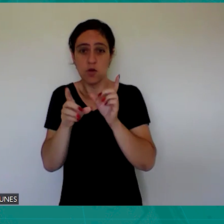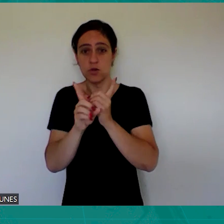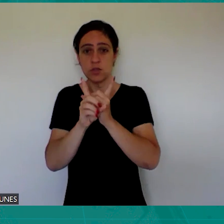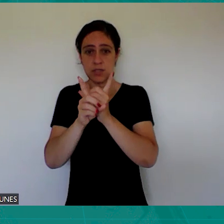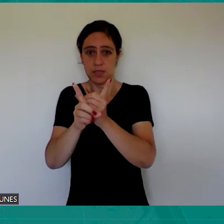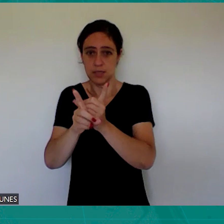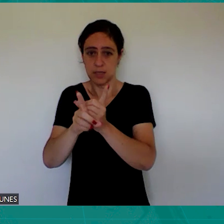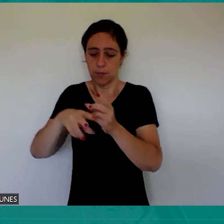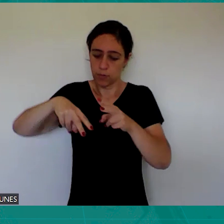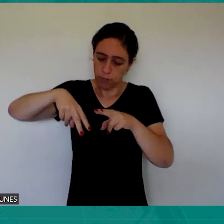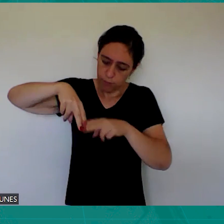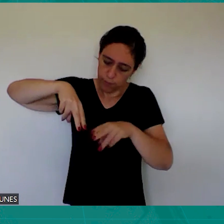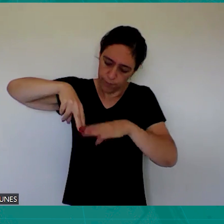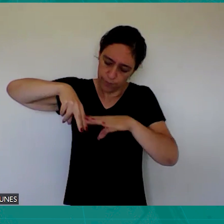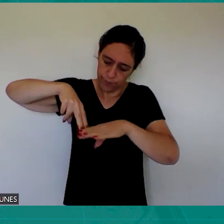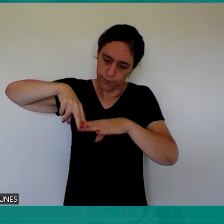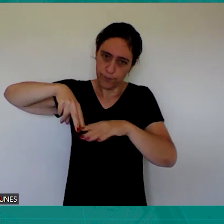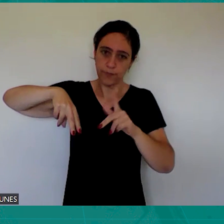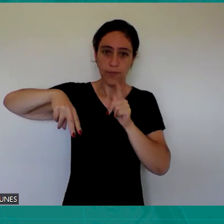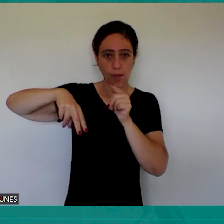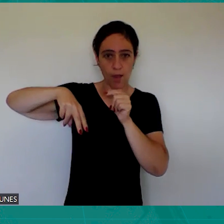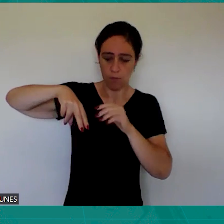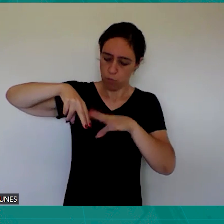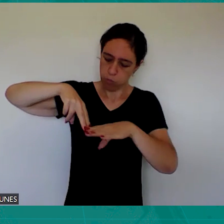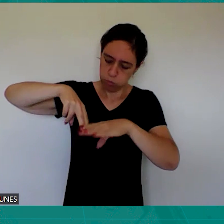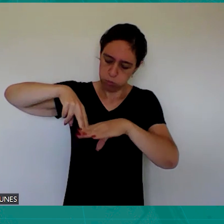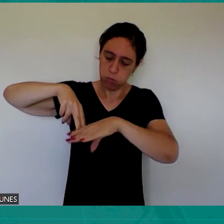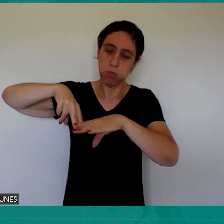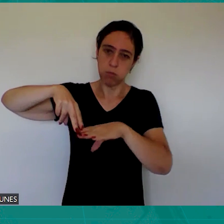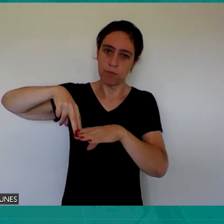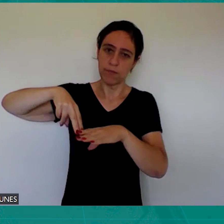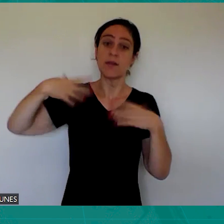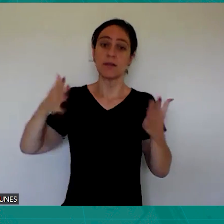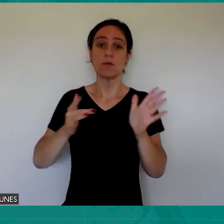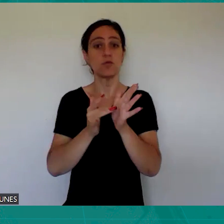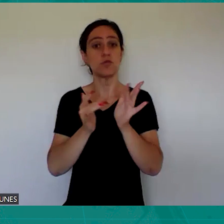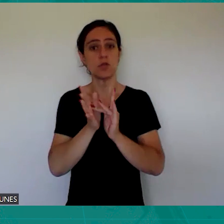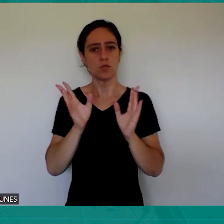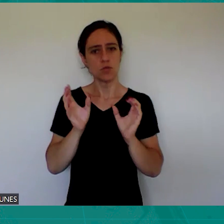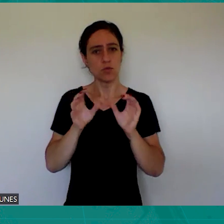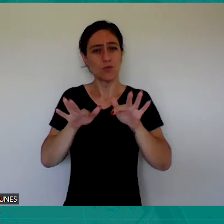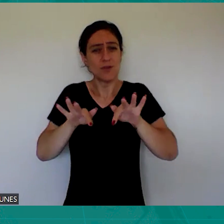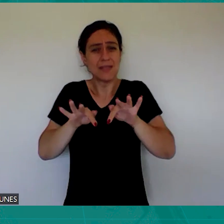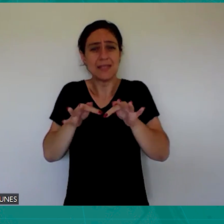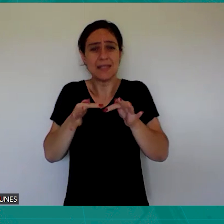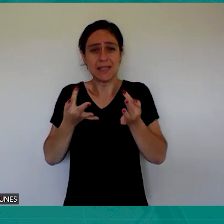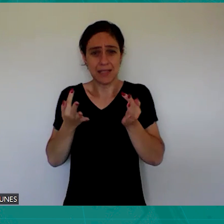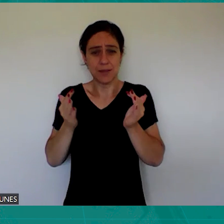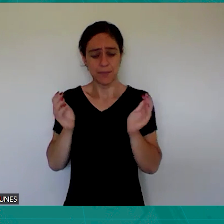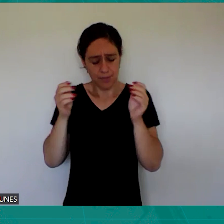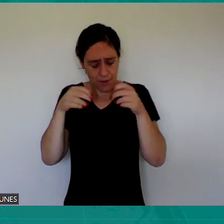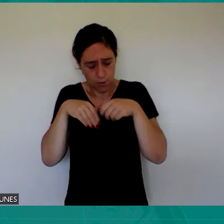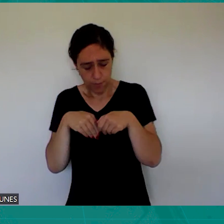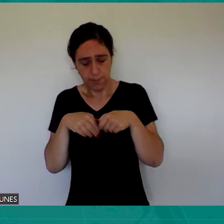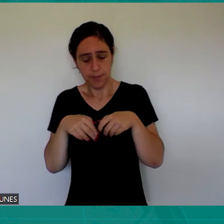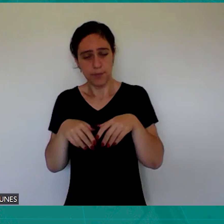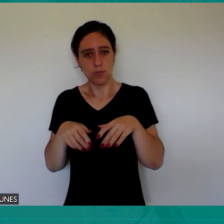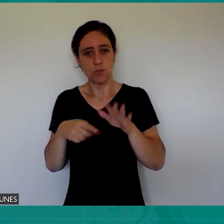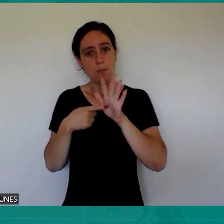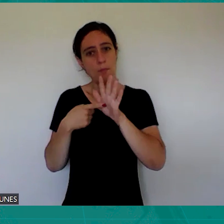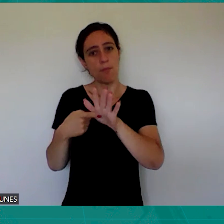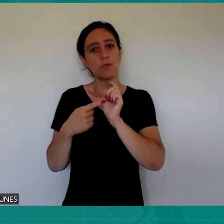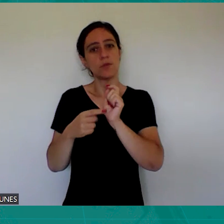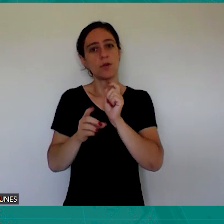discípulos. Irmãos, essa lição de humildade, essa lição era para mostrar aos seus discípulos